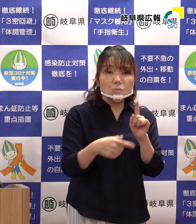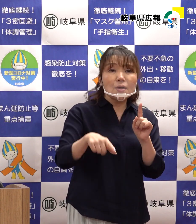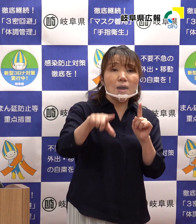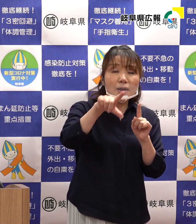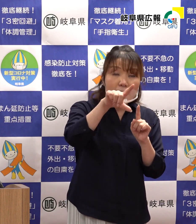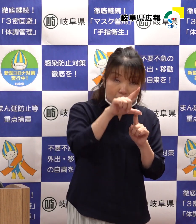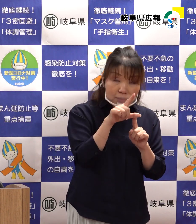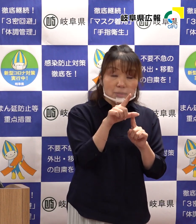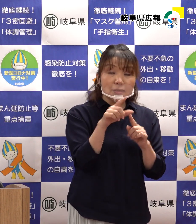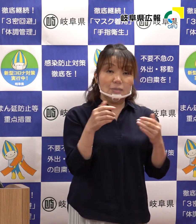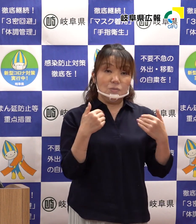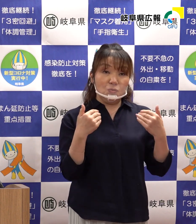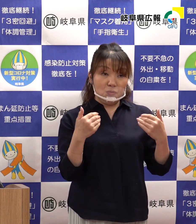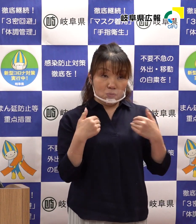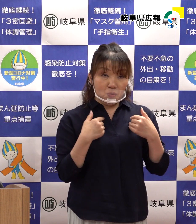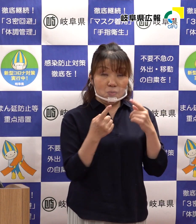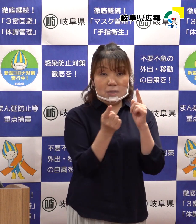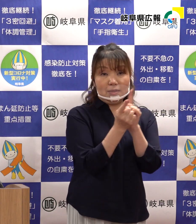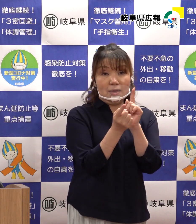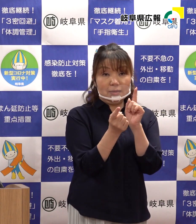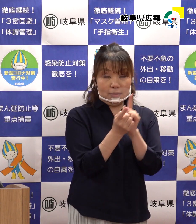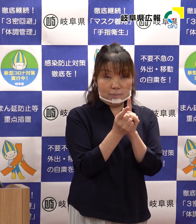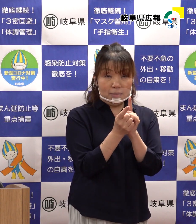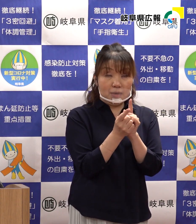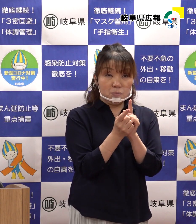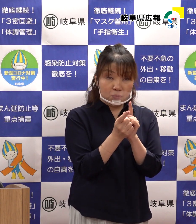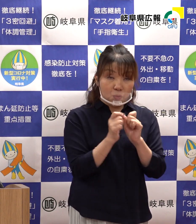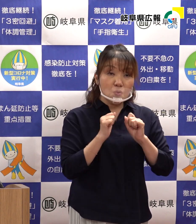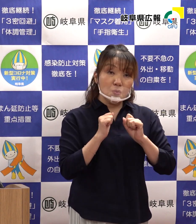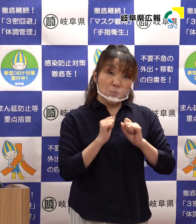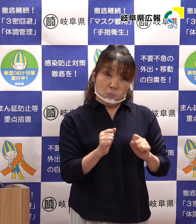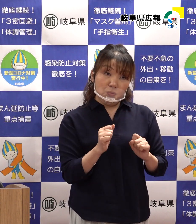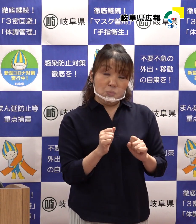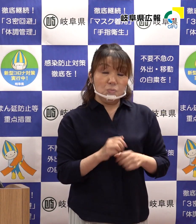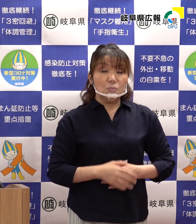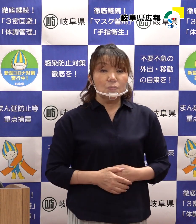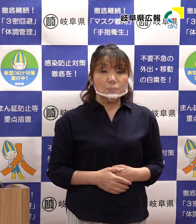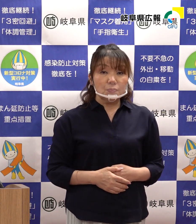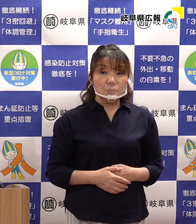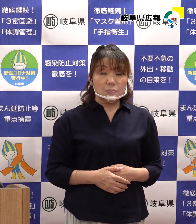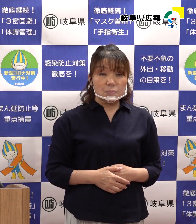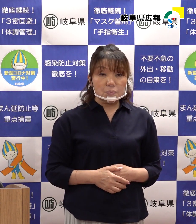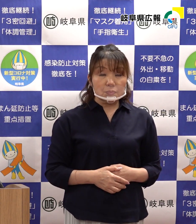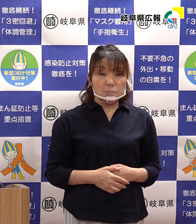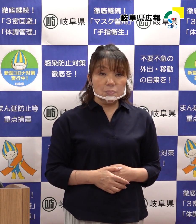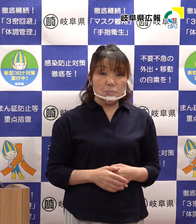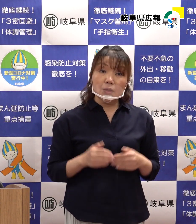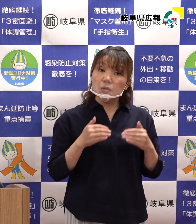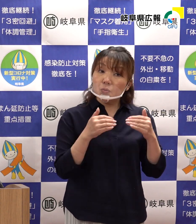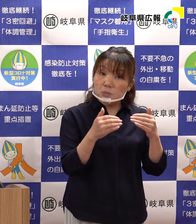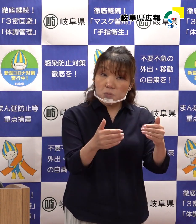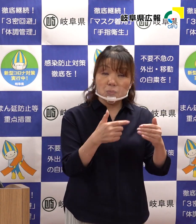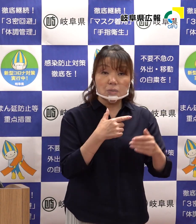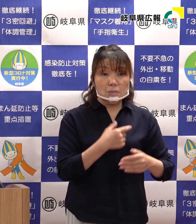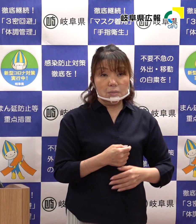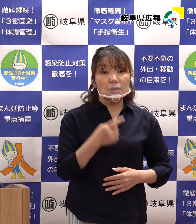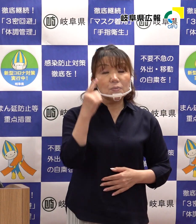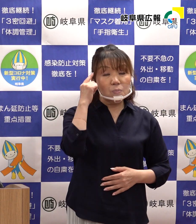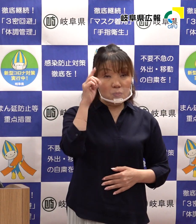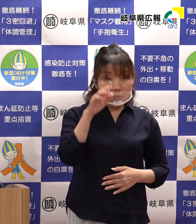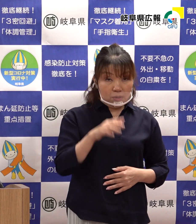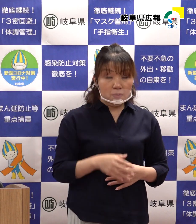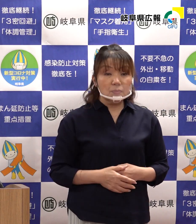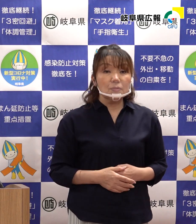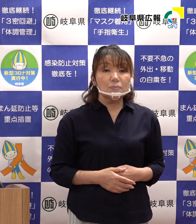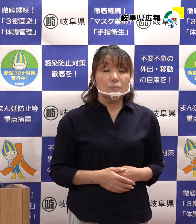この資料の次の2ページ目、3ページ目のような対策をですね、さらに追加をして進めていきたいと、まあ、こういうことで